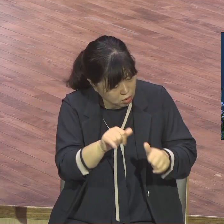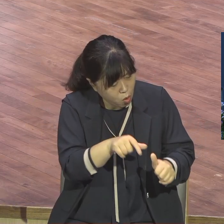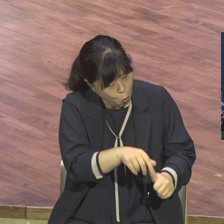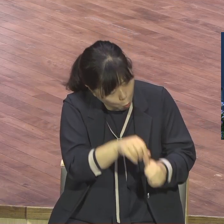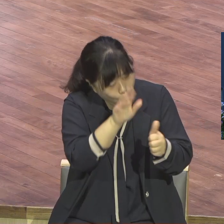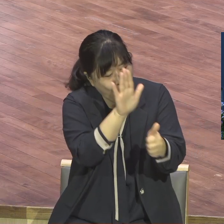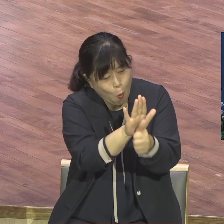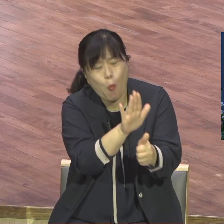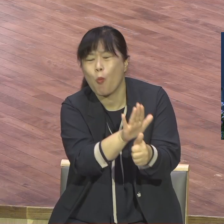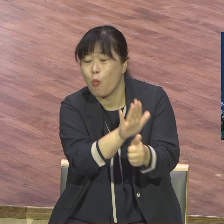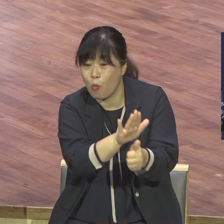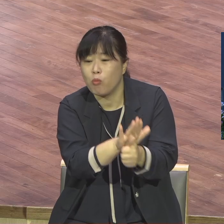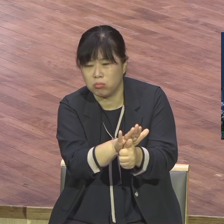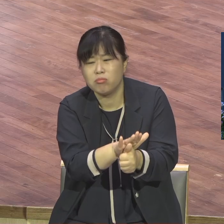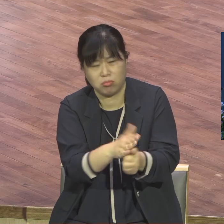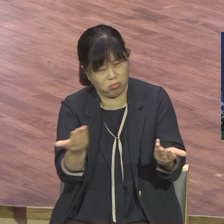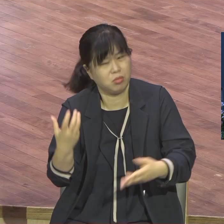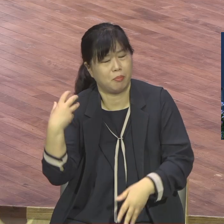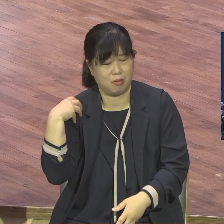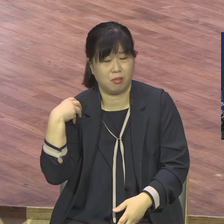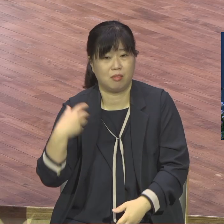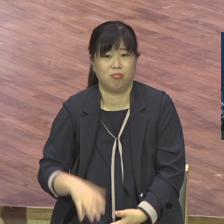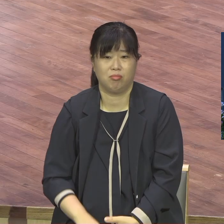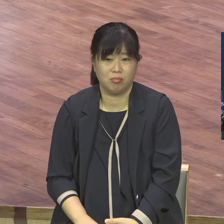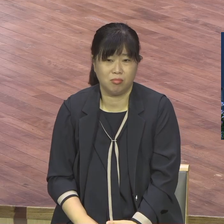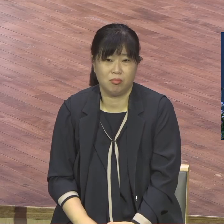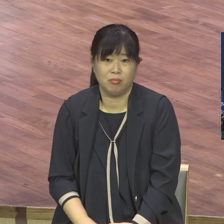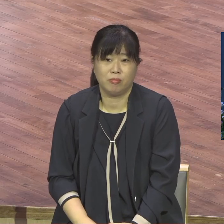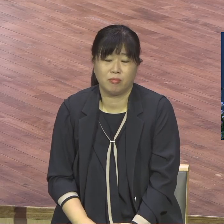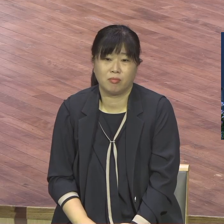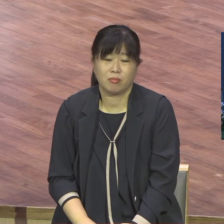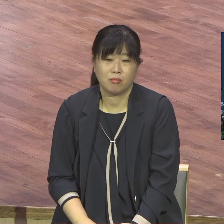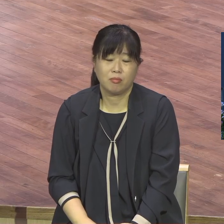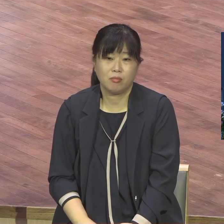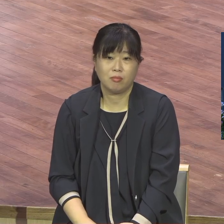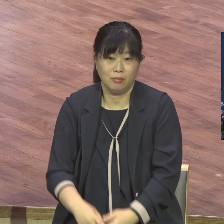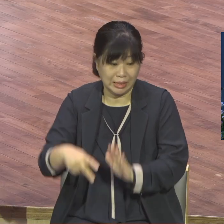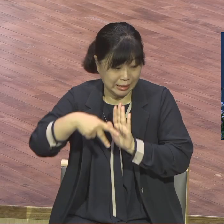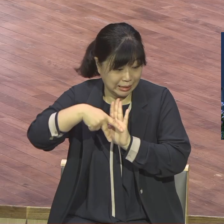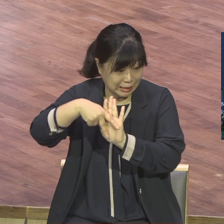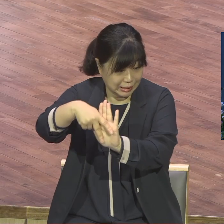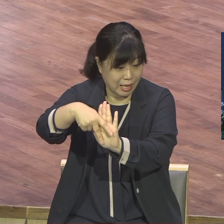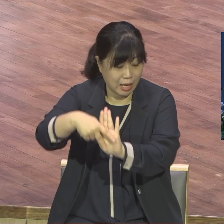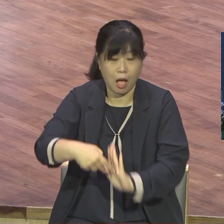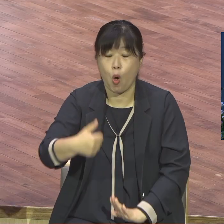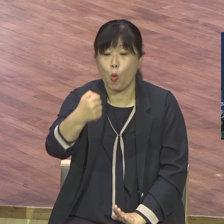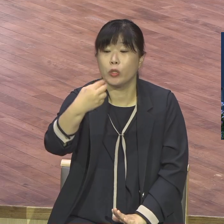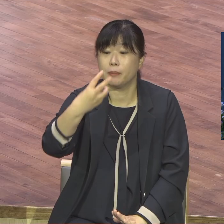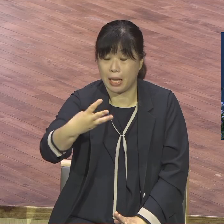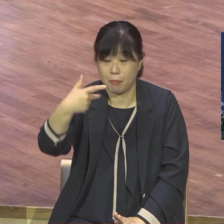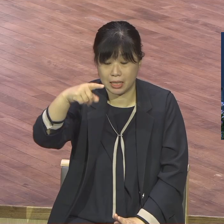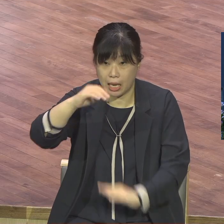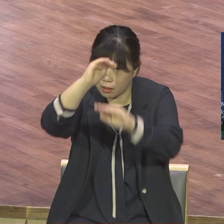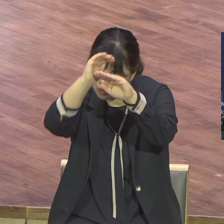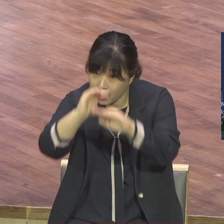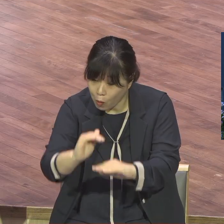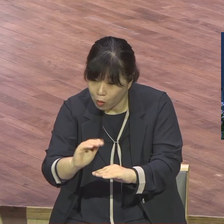사셨습니다. 이사야 53장 4절 6절에 보면 이 말씀이 있습니다. 예수님은 우리의 질고를